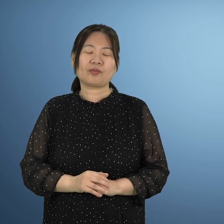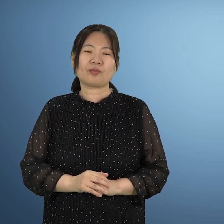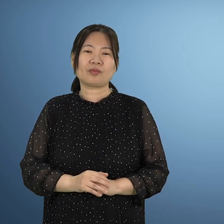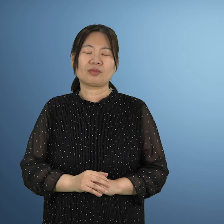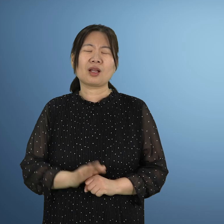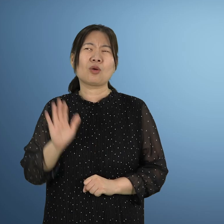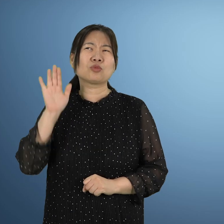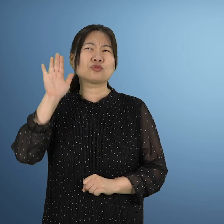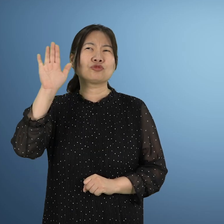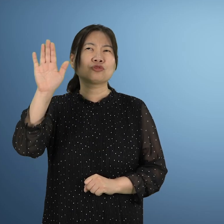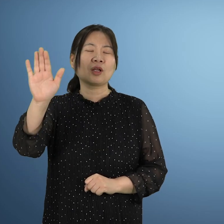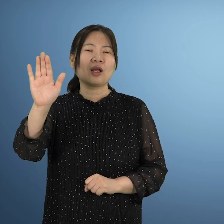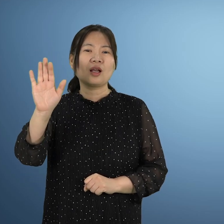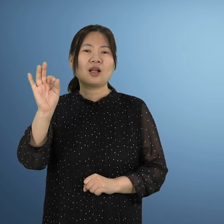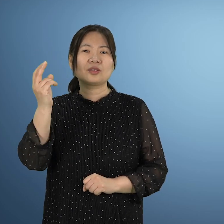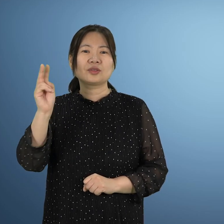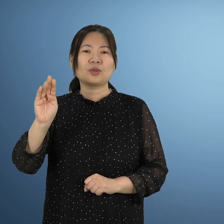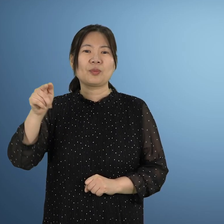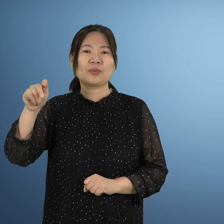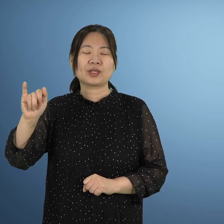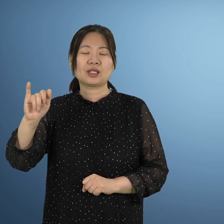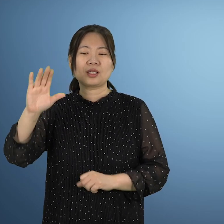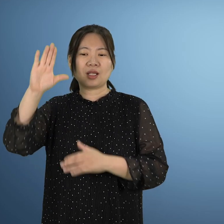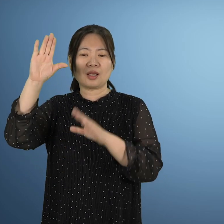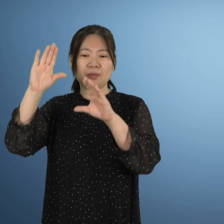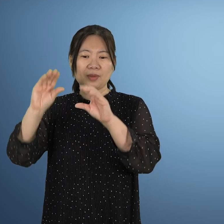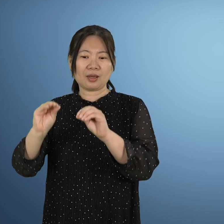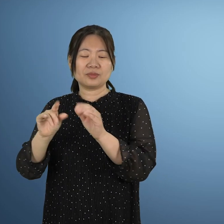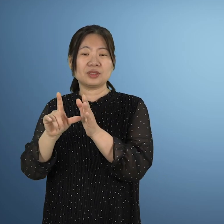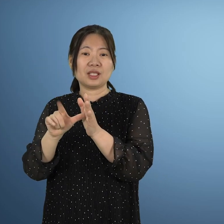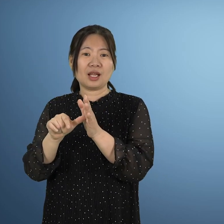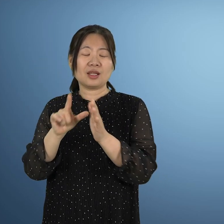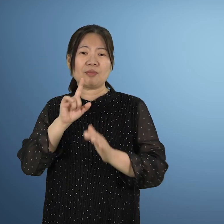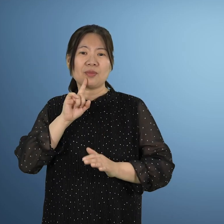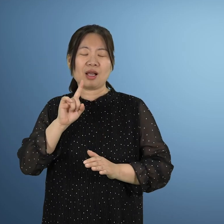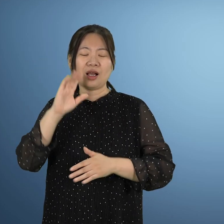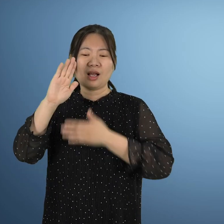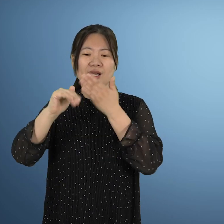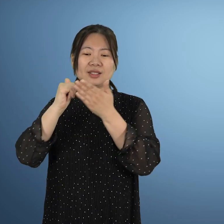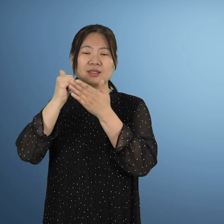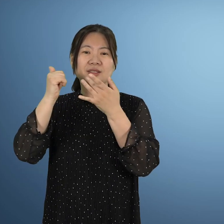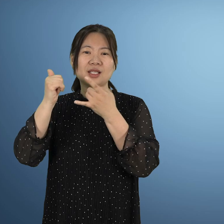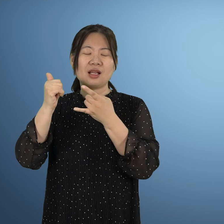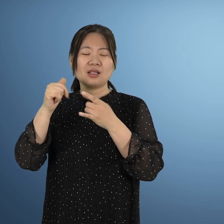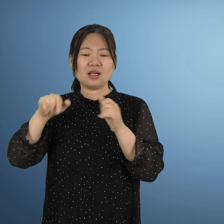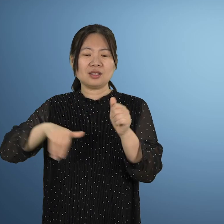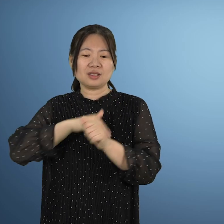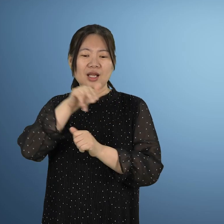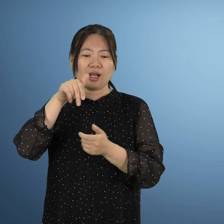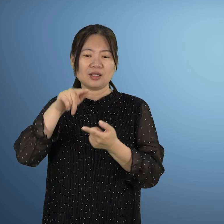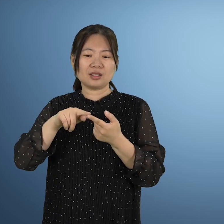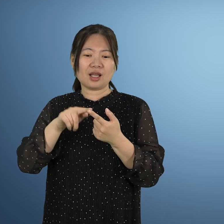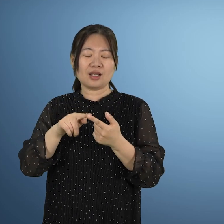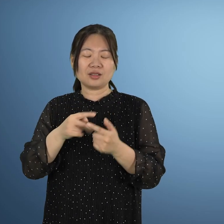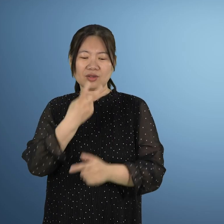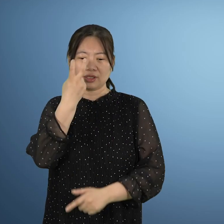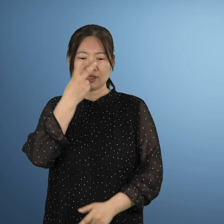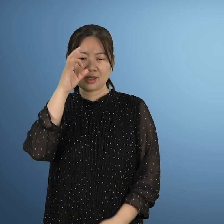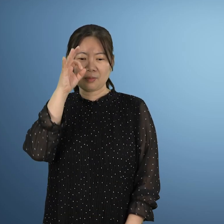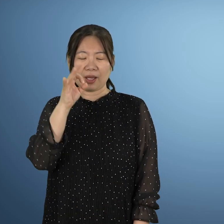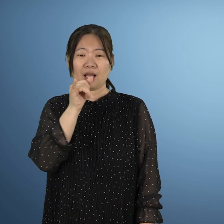근데 훗날 욥기가 마무리될 즈음에 하나님은 이 상황을 어떻게